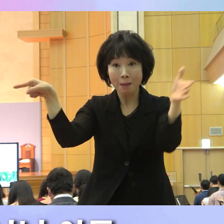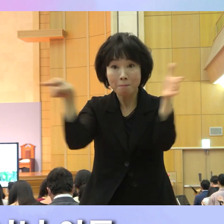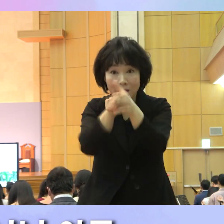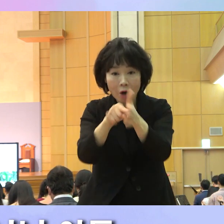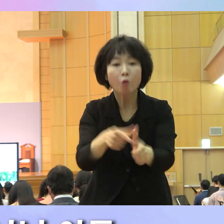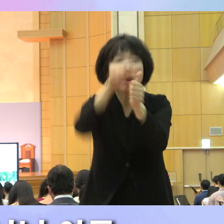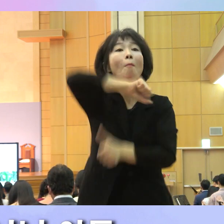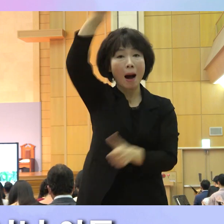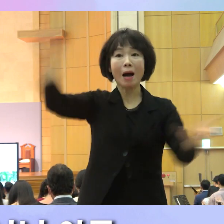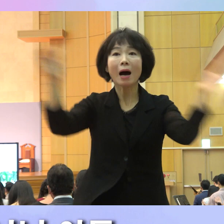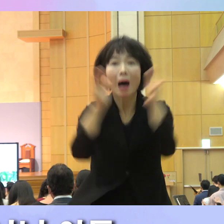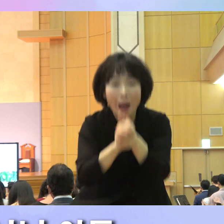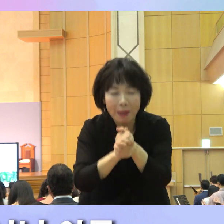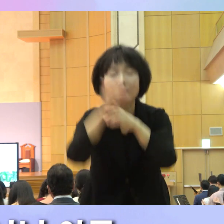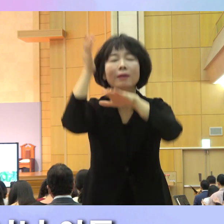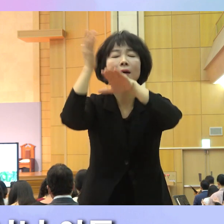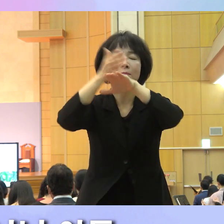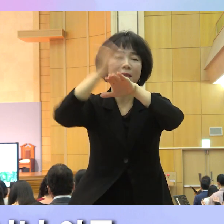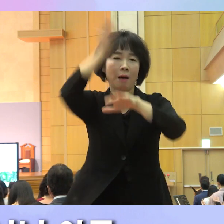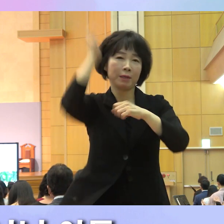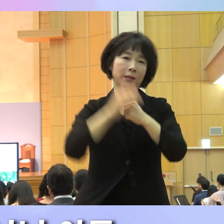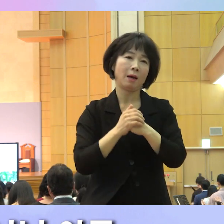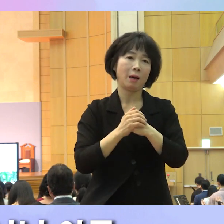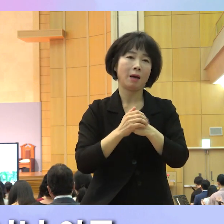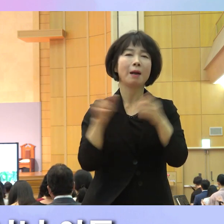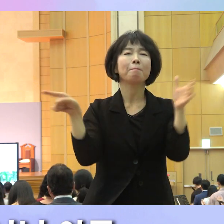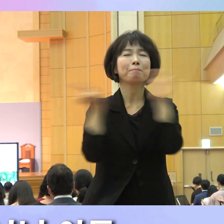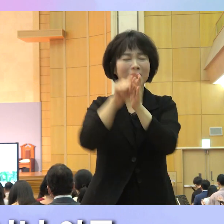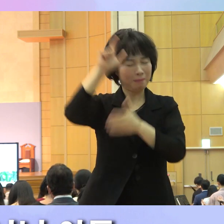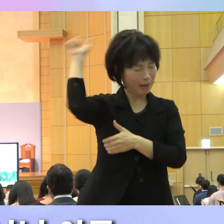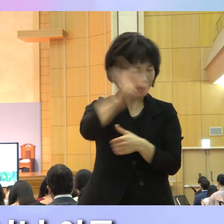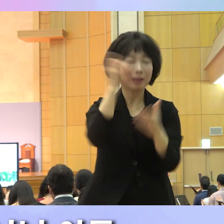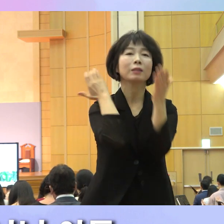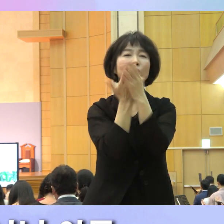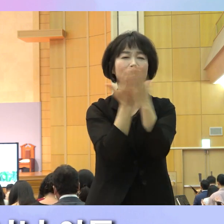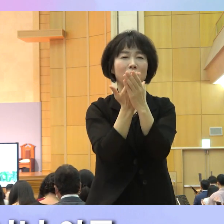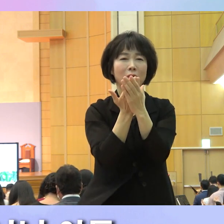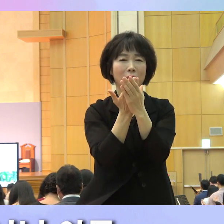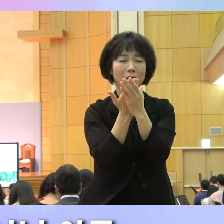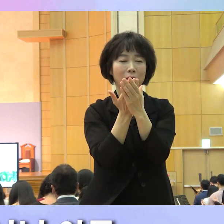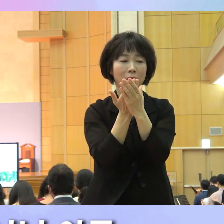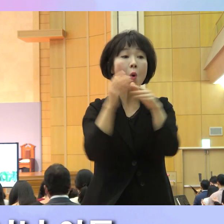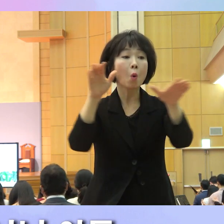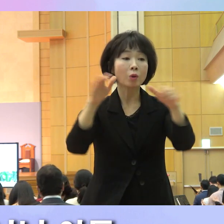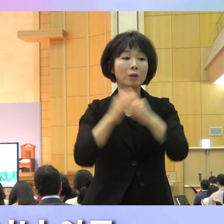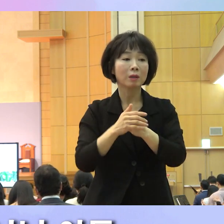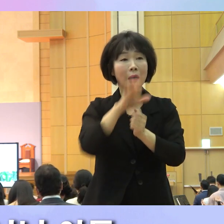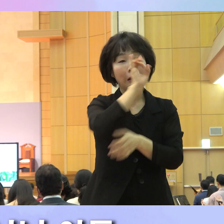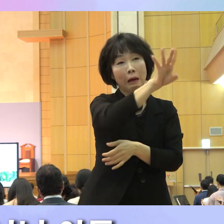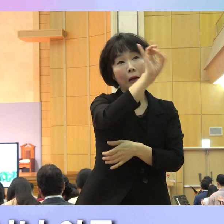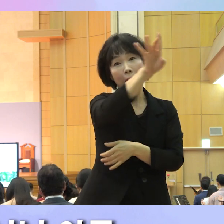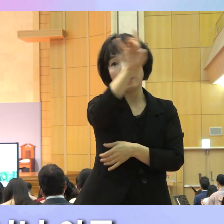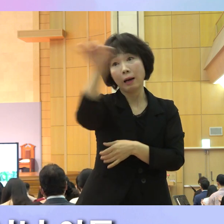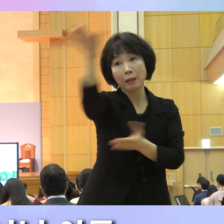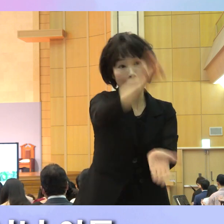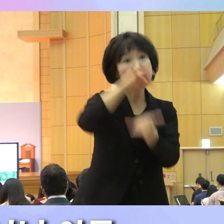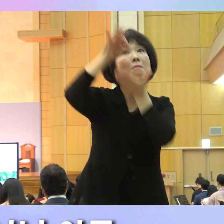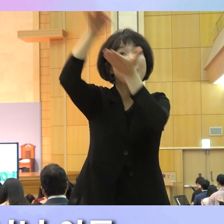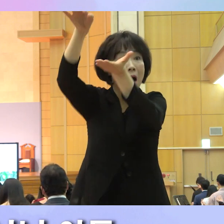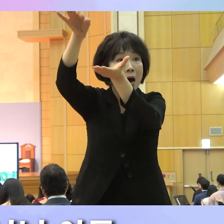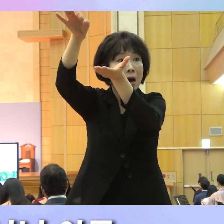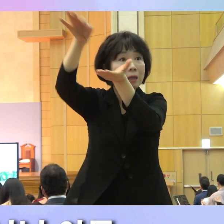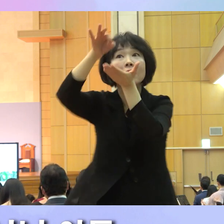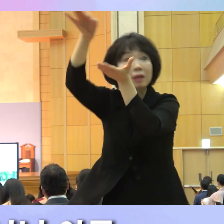얻으리라. 감사합니다. 이런 신앙 되게 하여 주옵소서. 오늘 드린 예물 주의